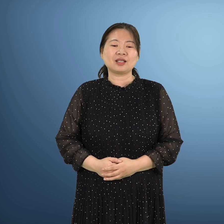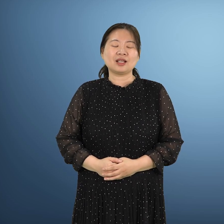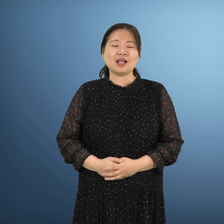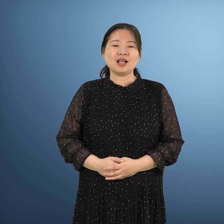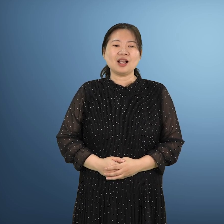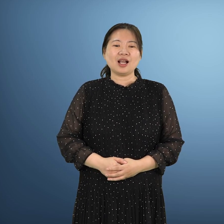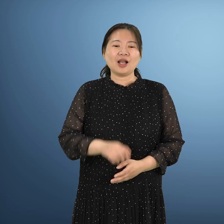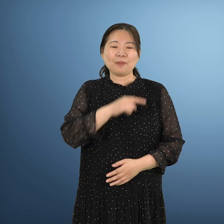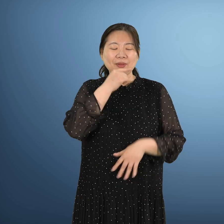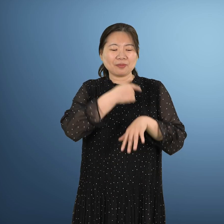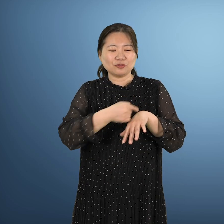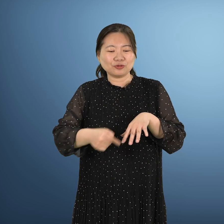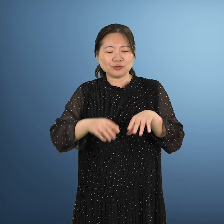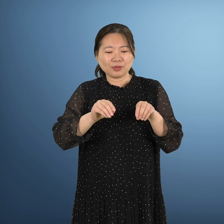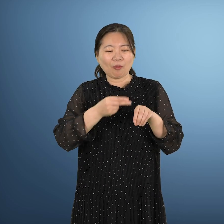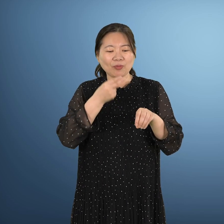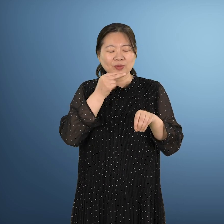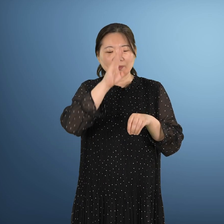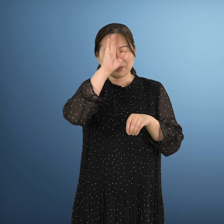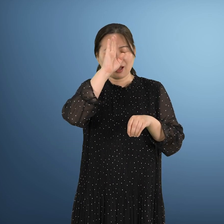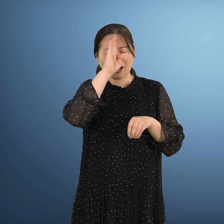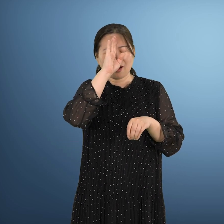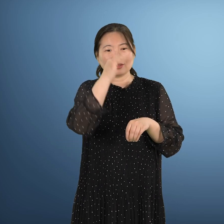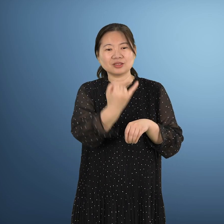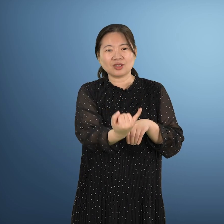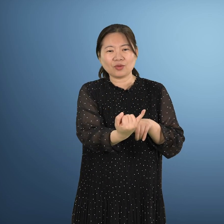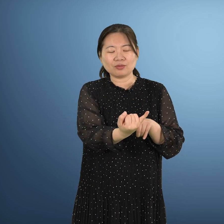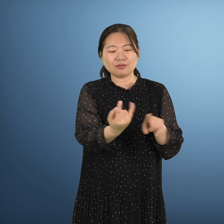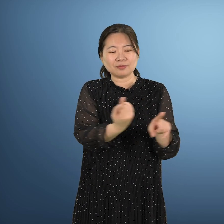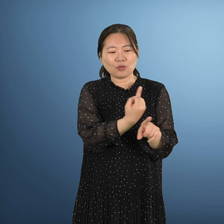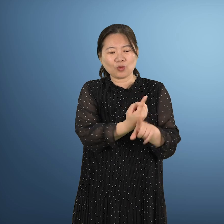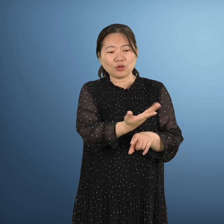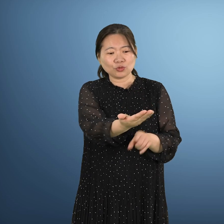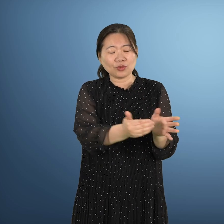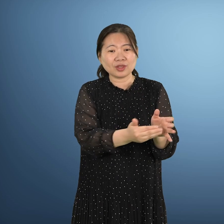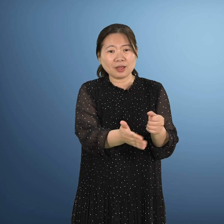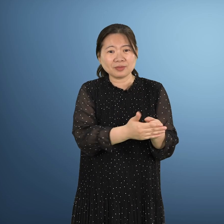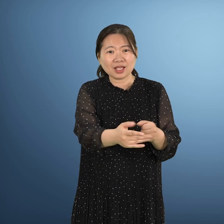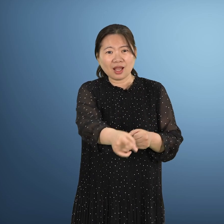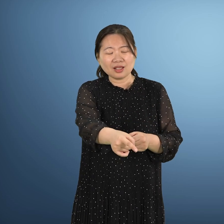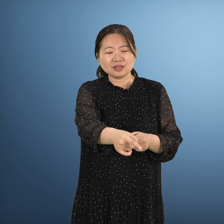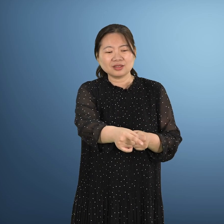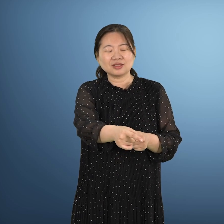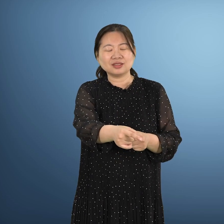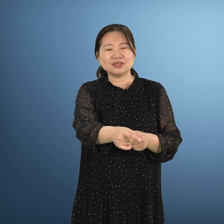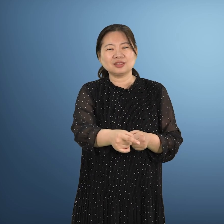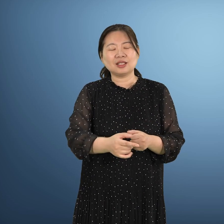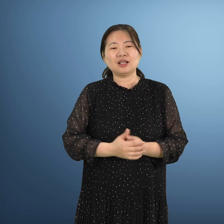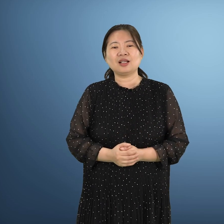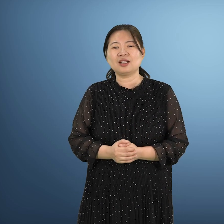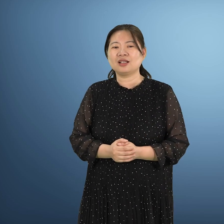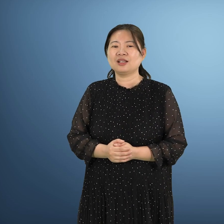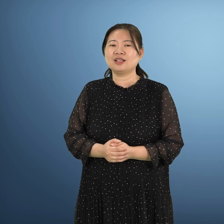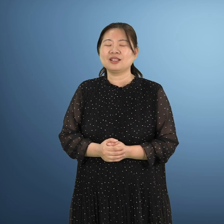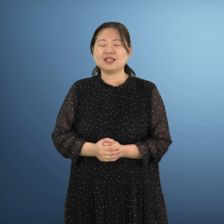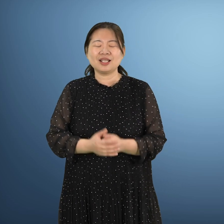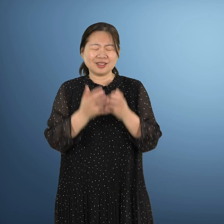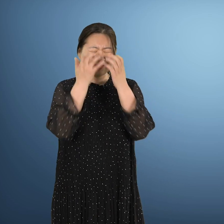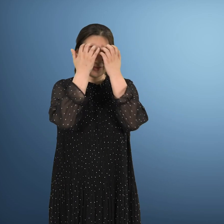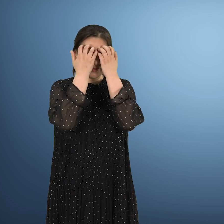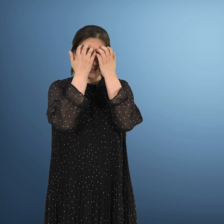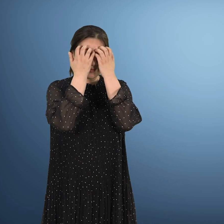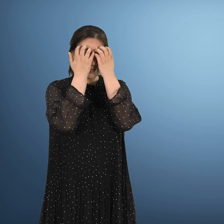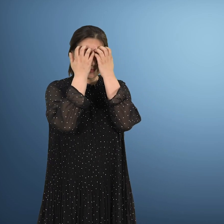혈류병 앓던 여인을 고치시면서 그 혈류병 앓던 12년